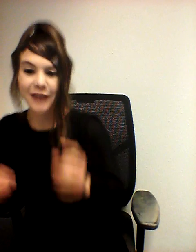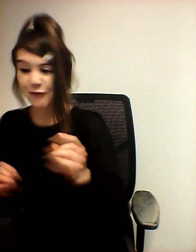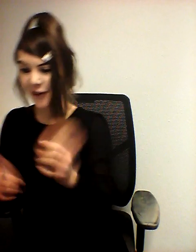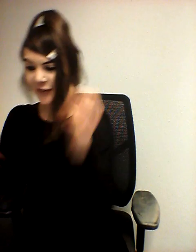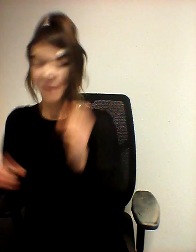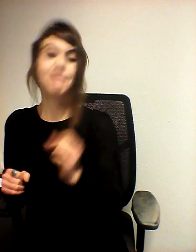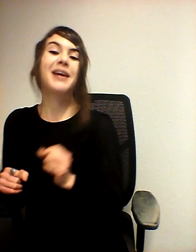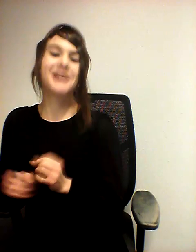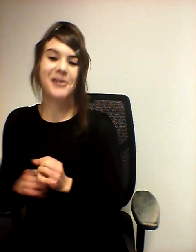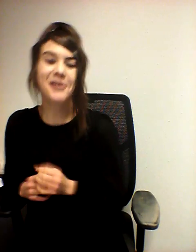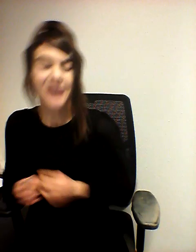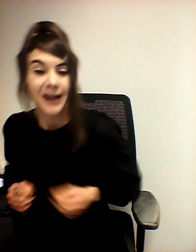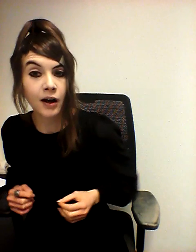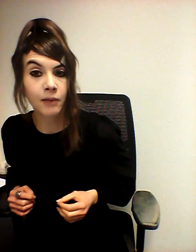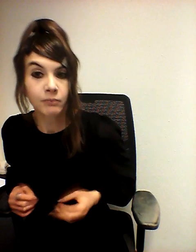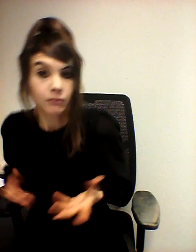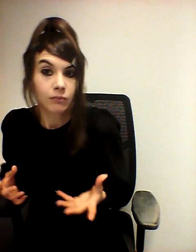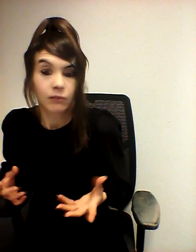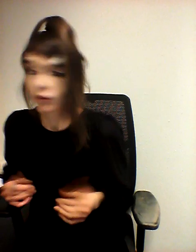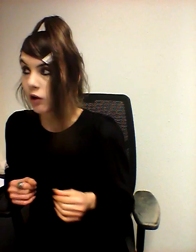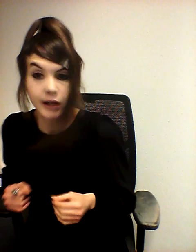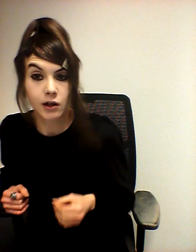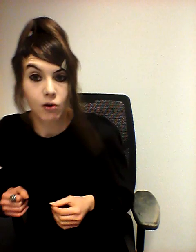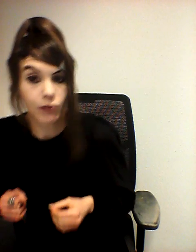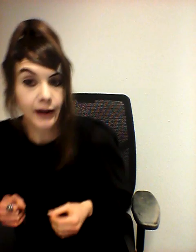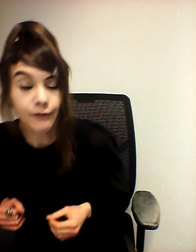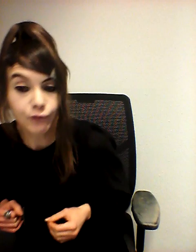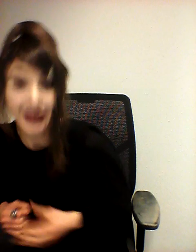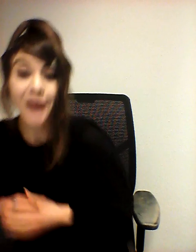van Menno, kan